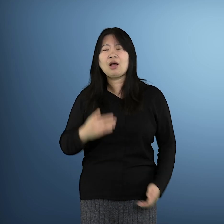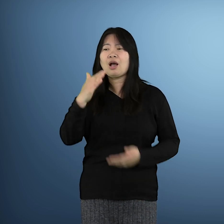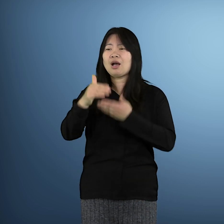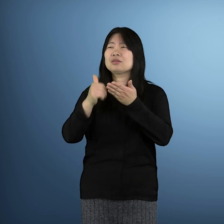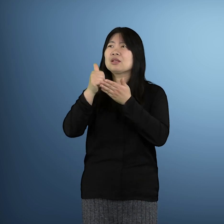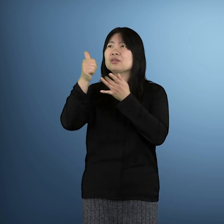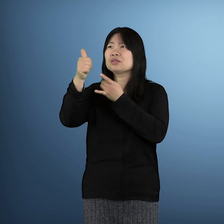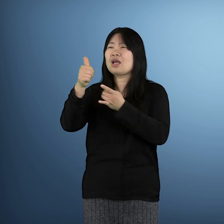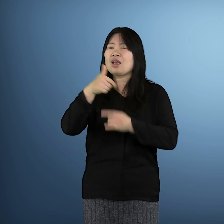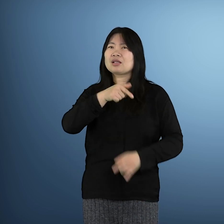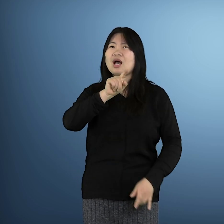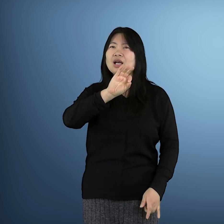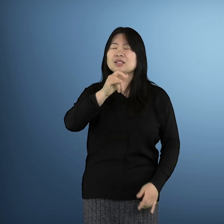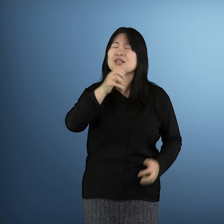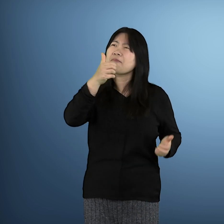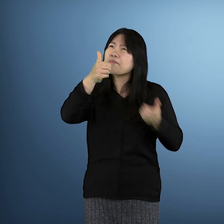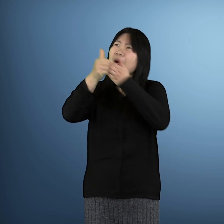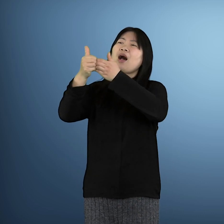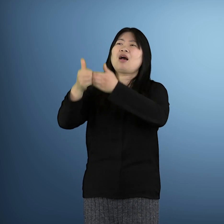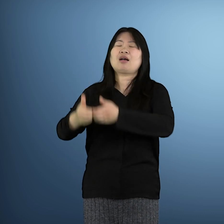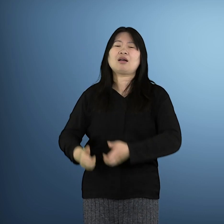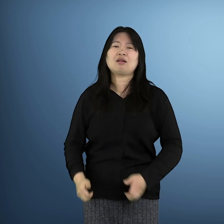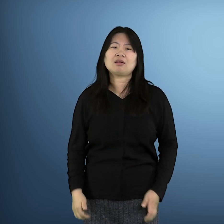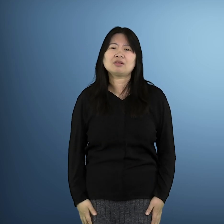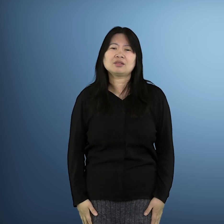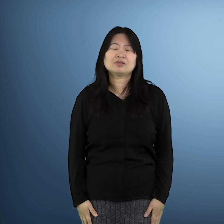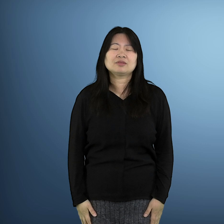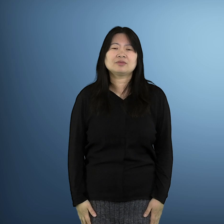앞에 고개를 들고 대들어요.